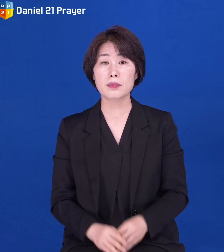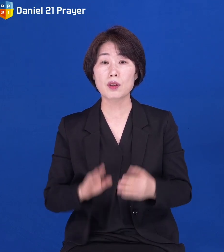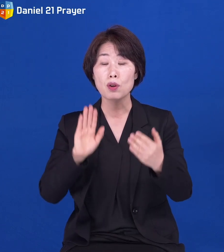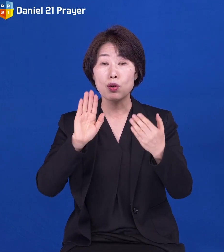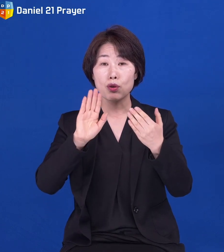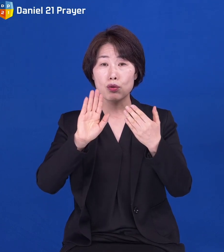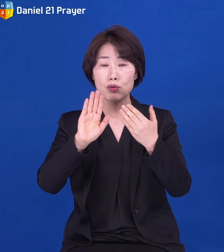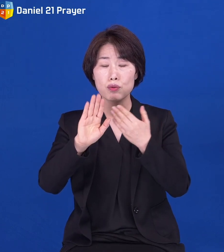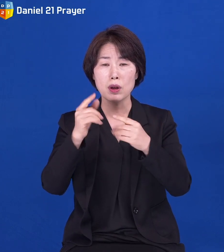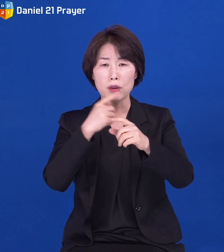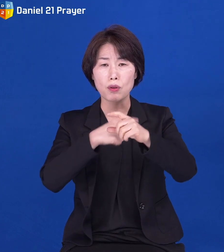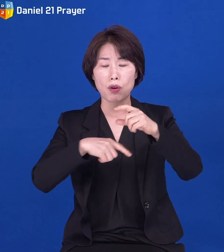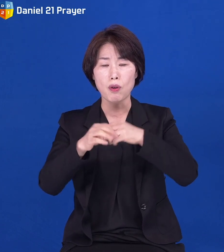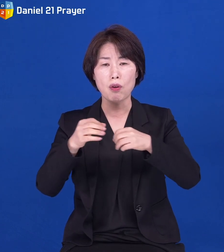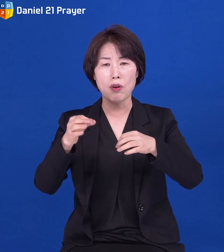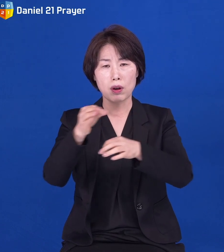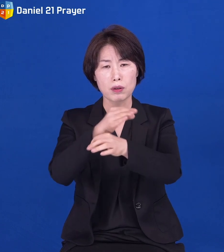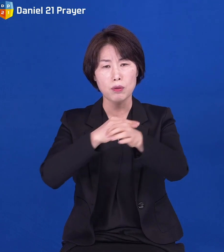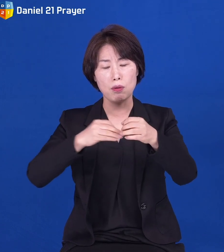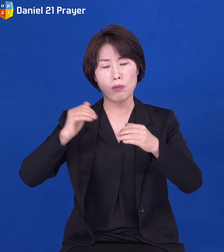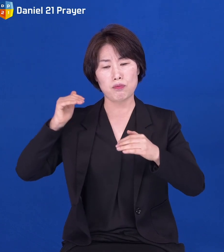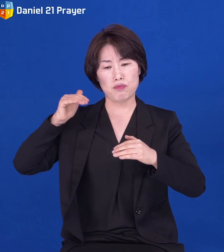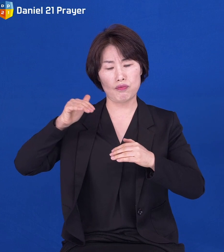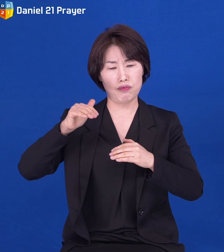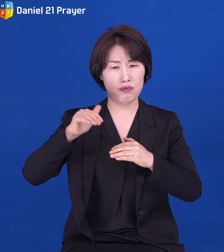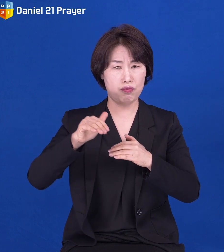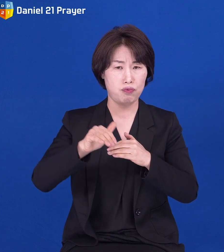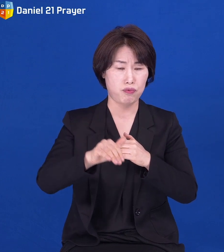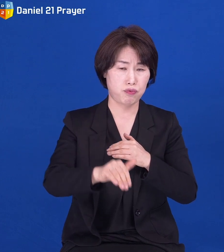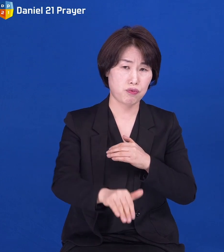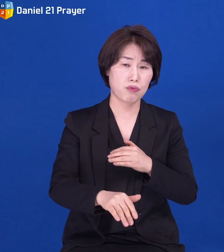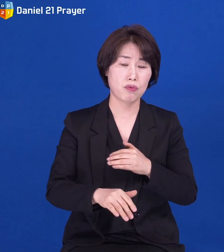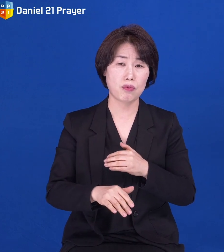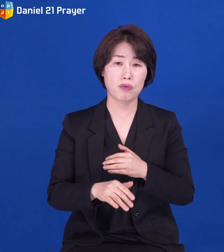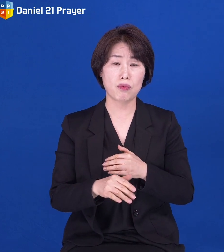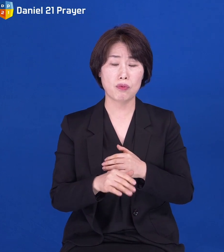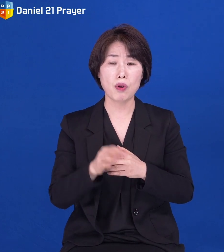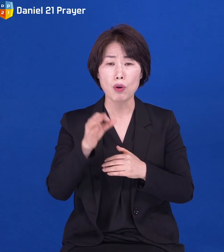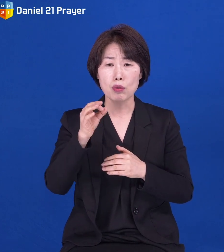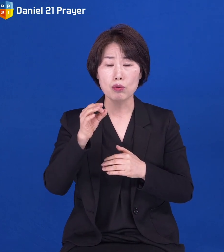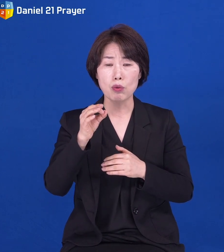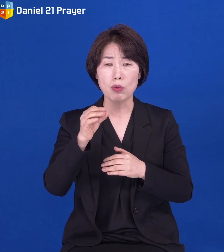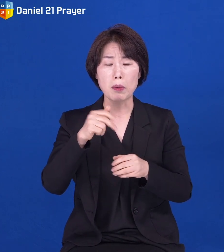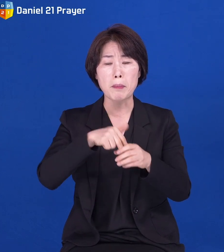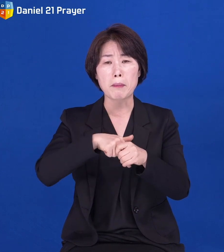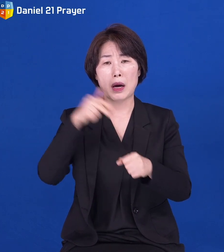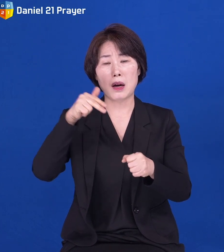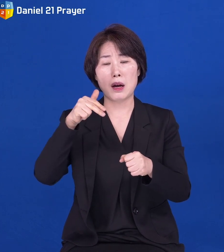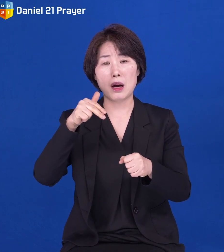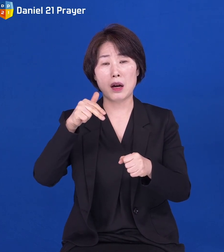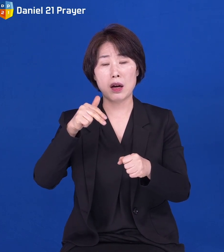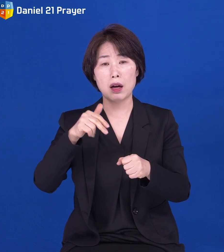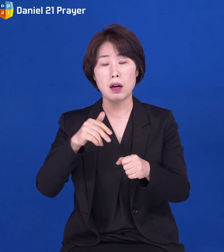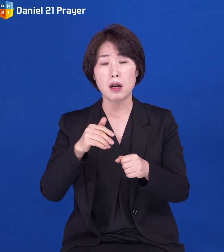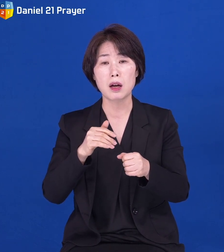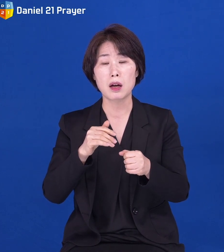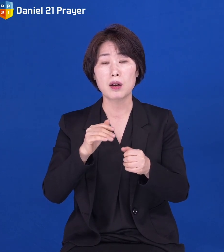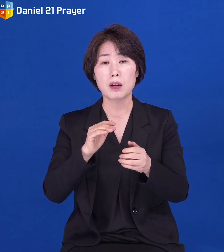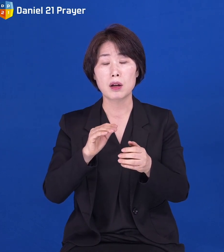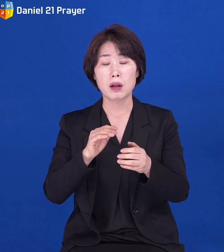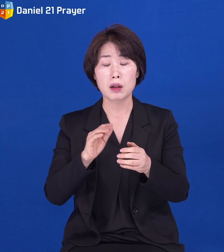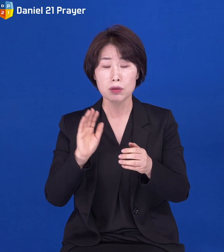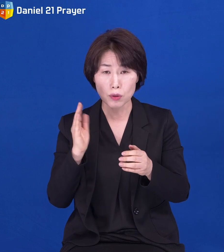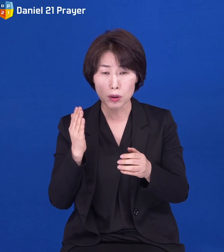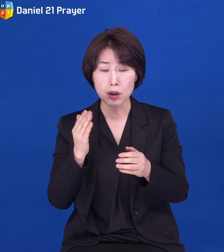치는 거예요. 어느 정도였냐면 없는데 막 저희 아버지가 막 그 보증 잘못 써가지고, 다